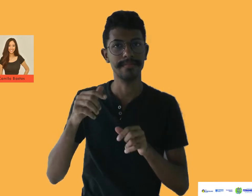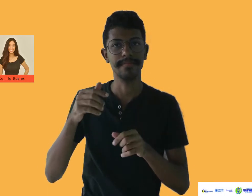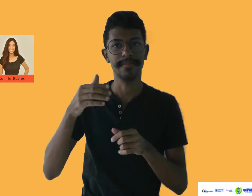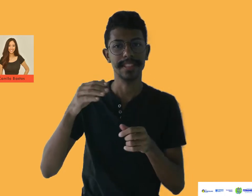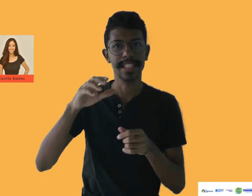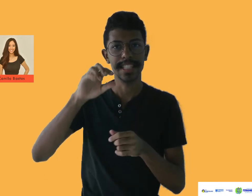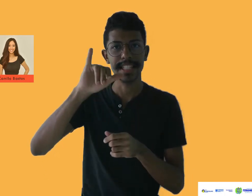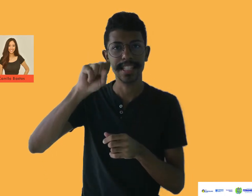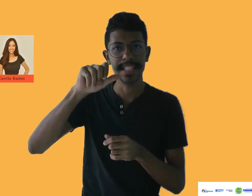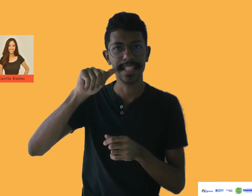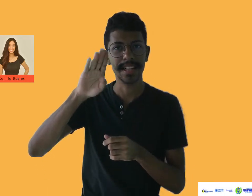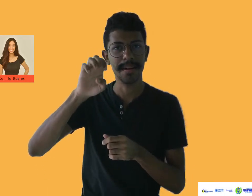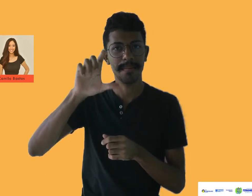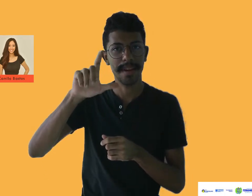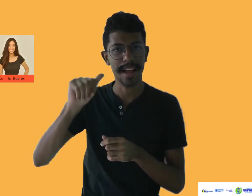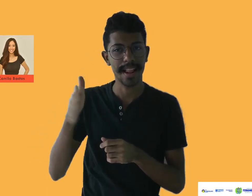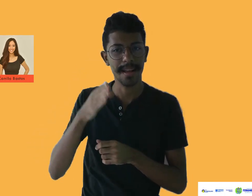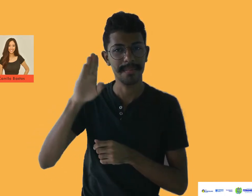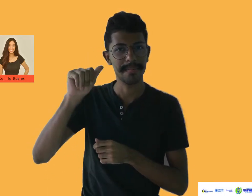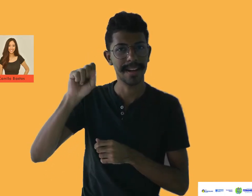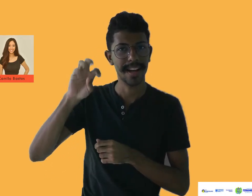mas Isabela Bastos é minha tia.